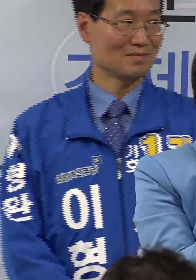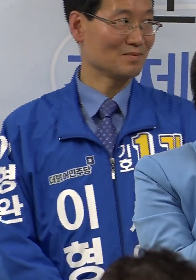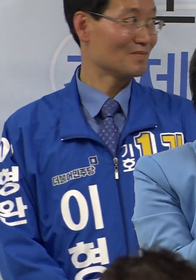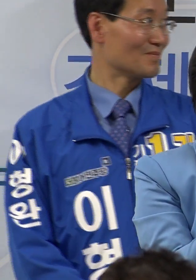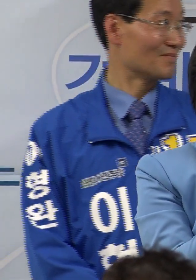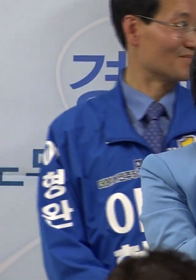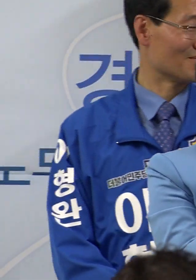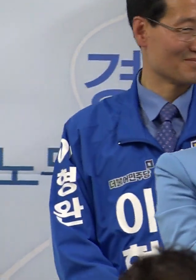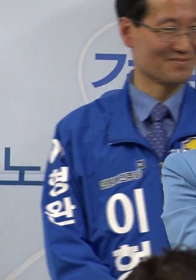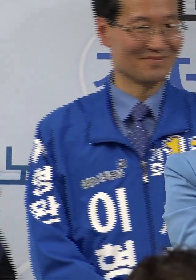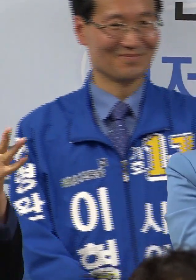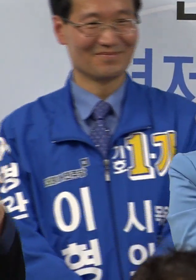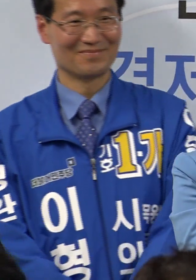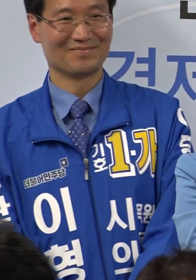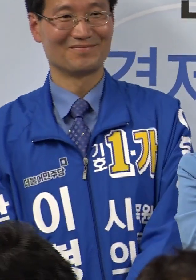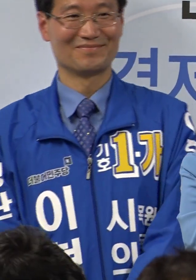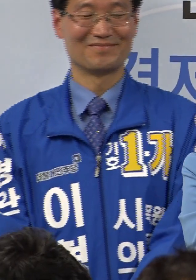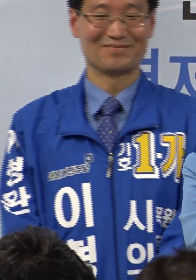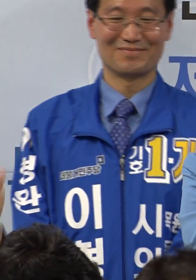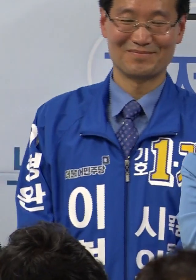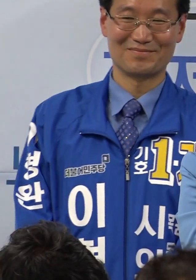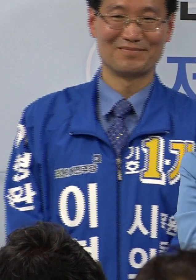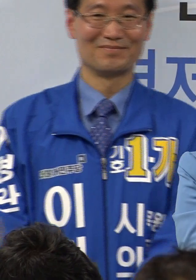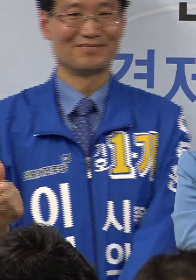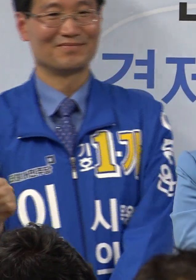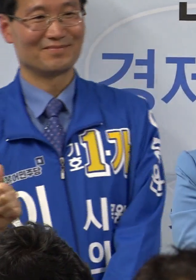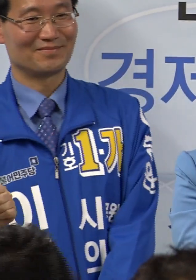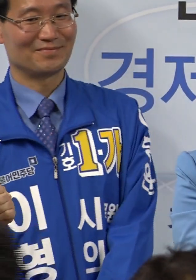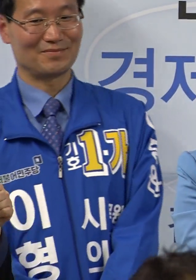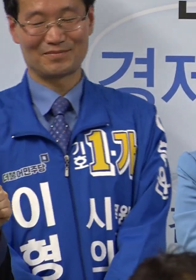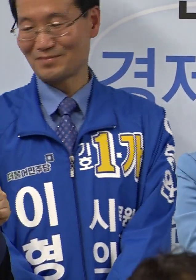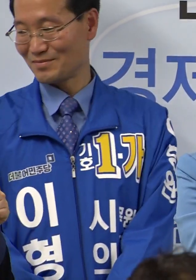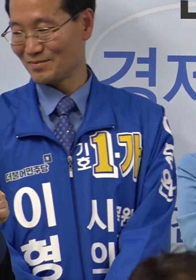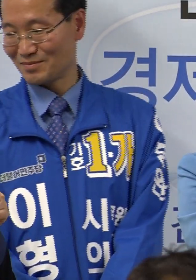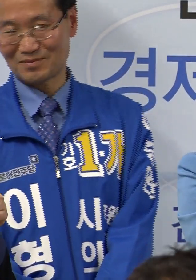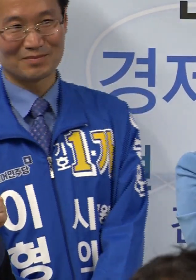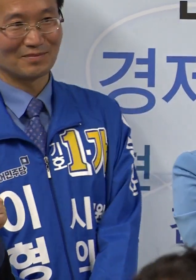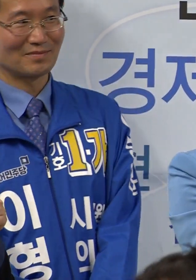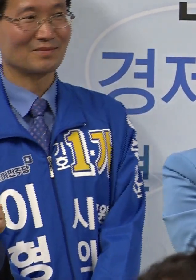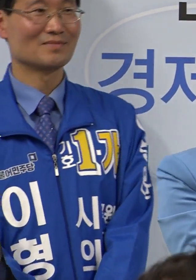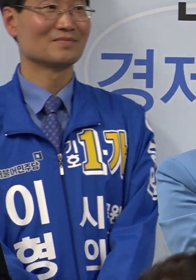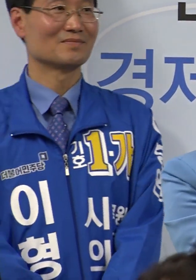우리 김종식 목포시장 후보님, 또